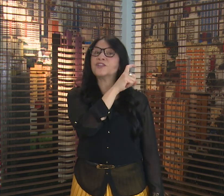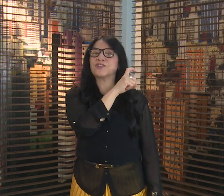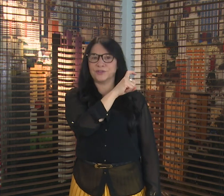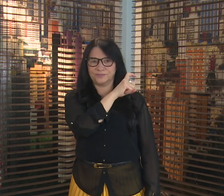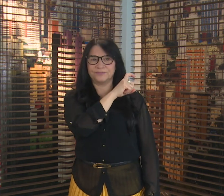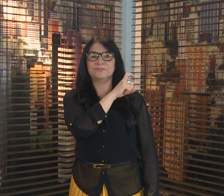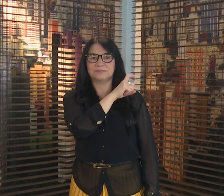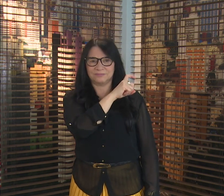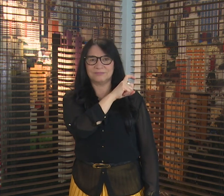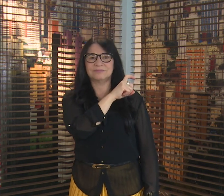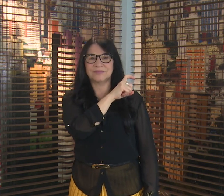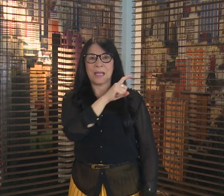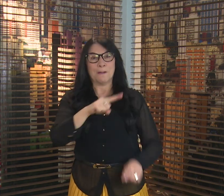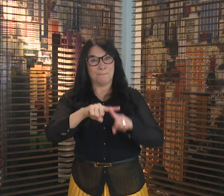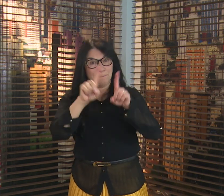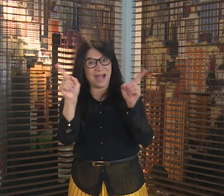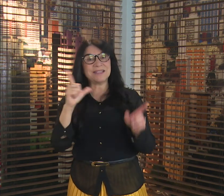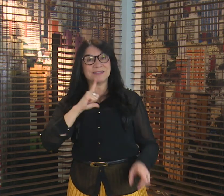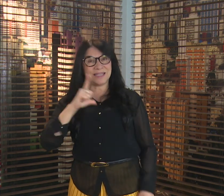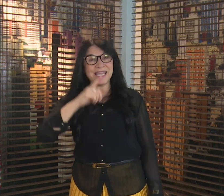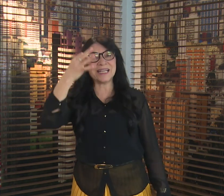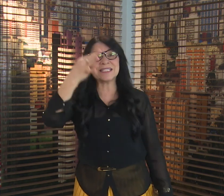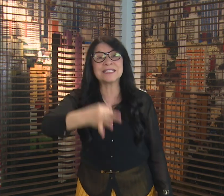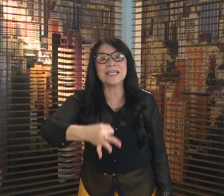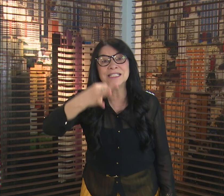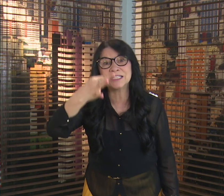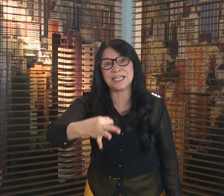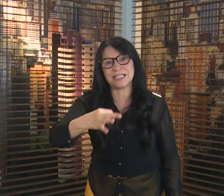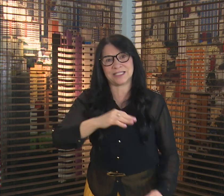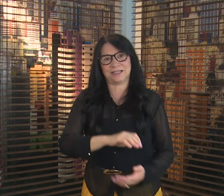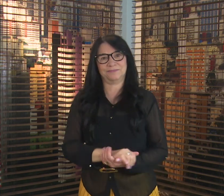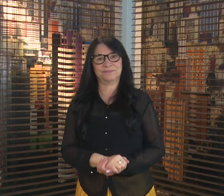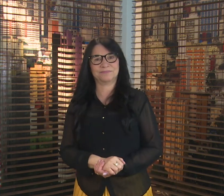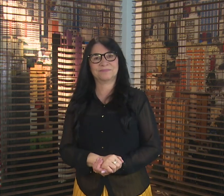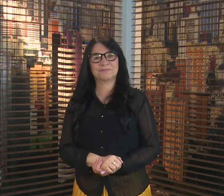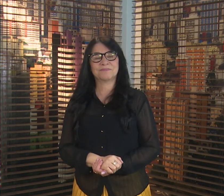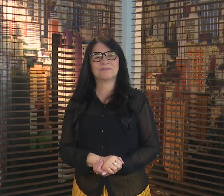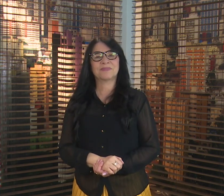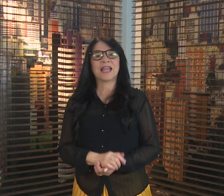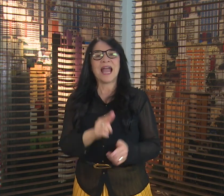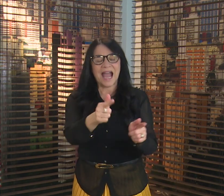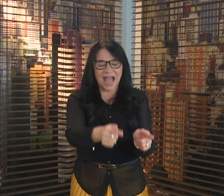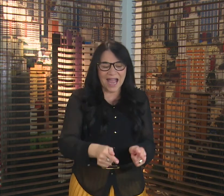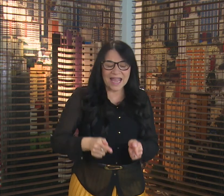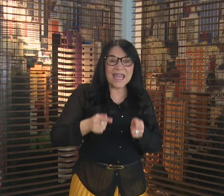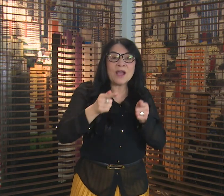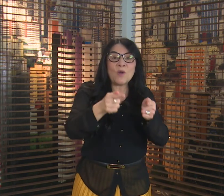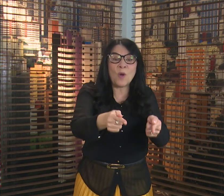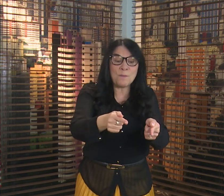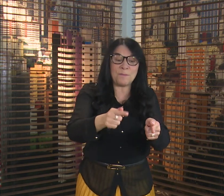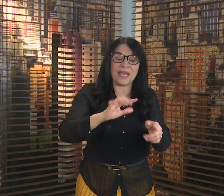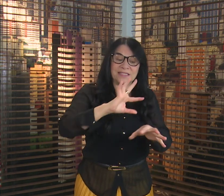difícil, mas tenha certeza, a